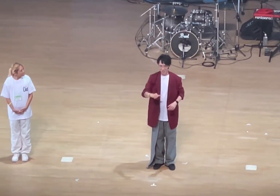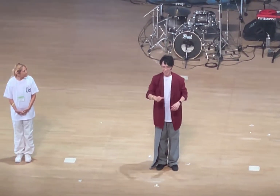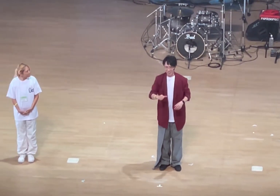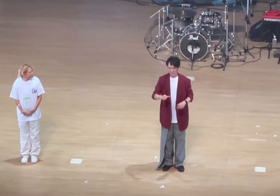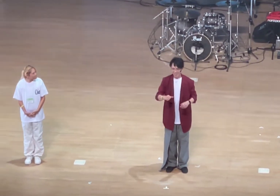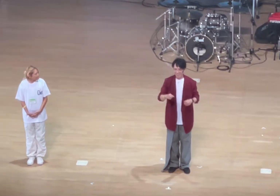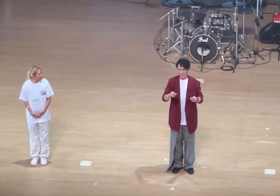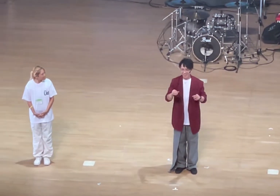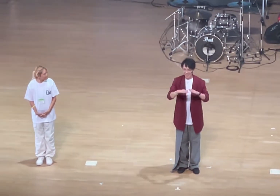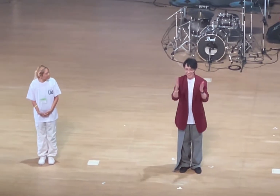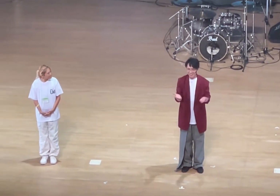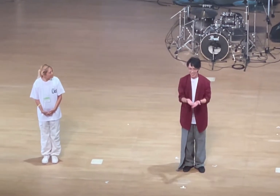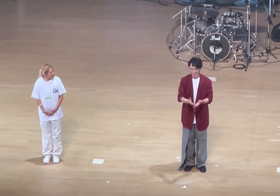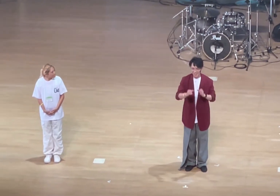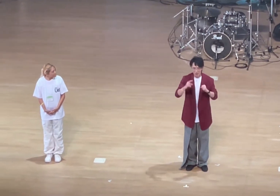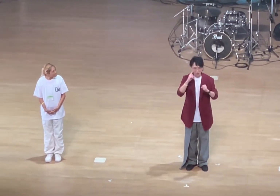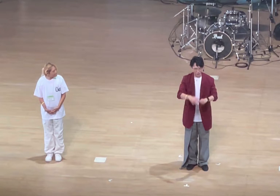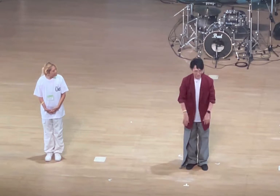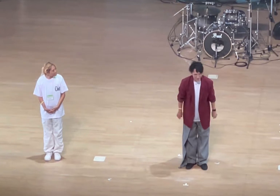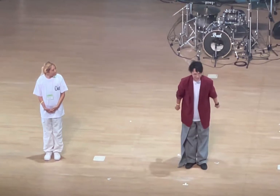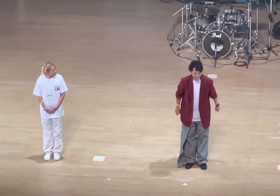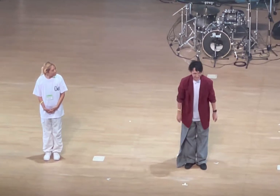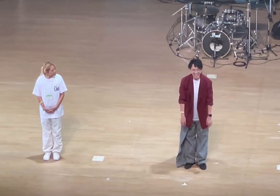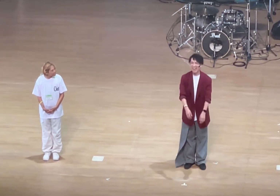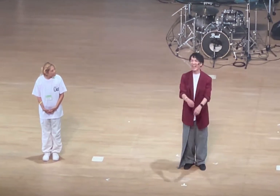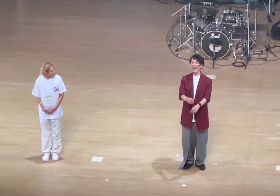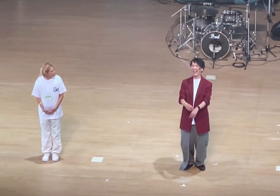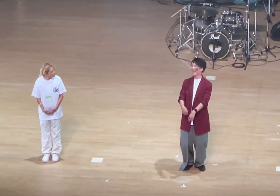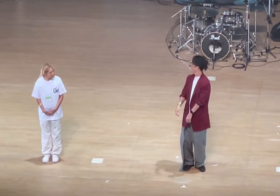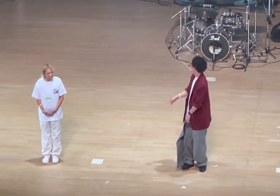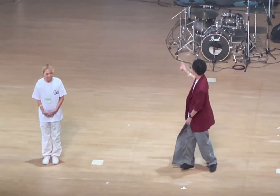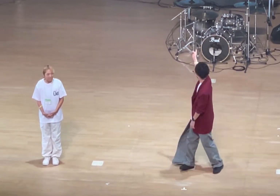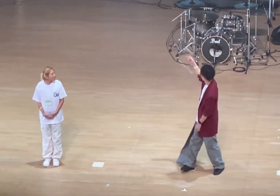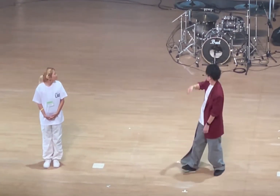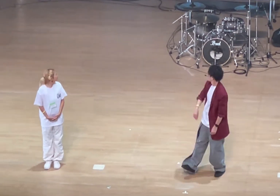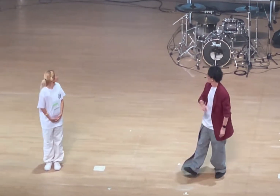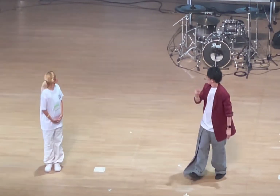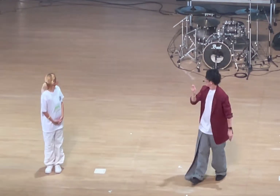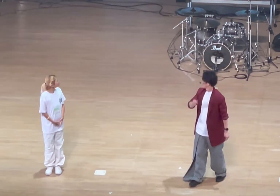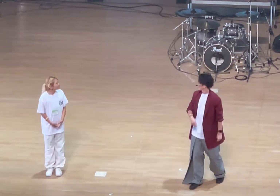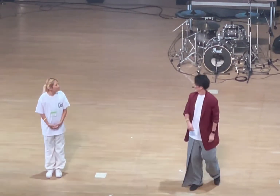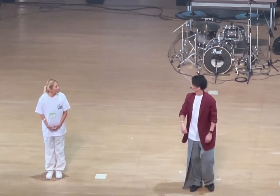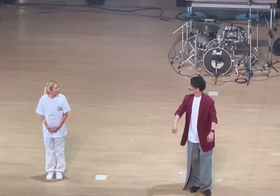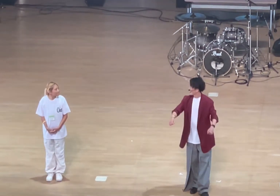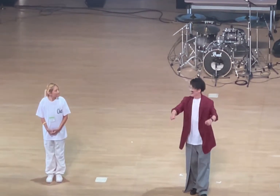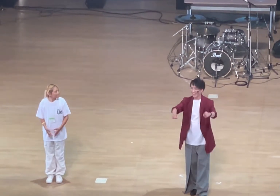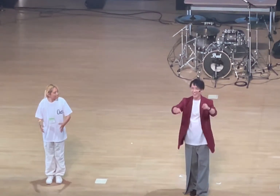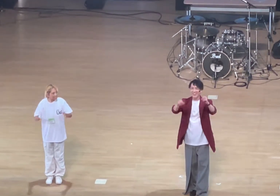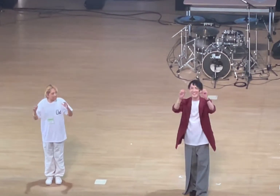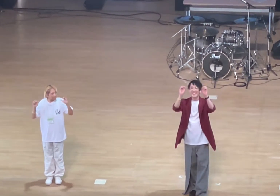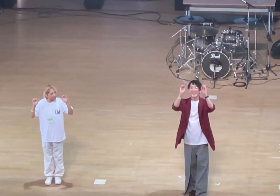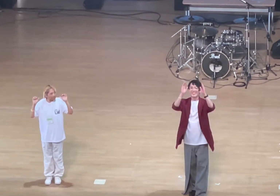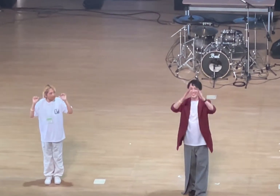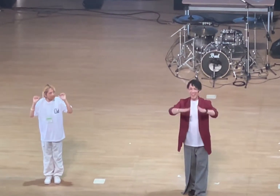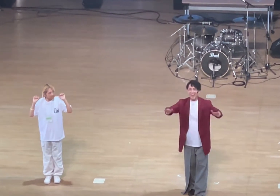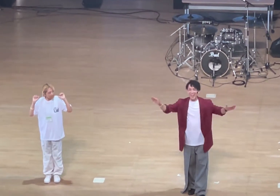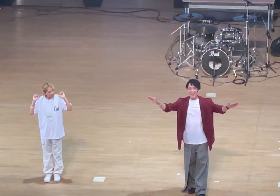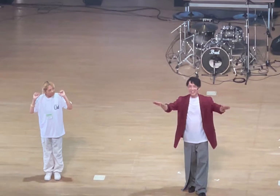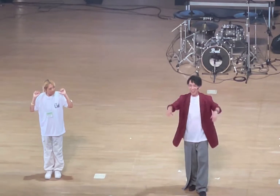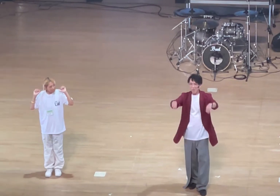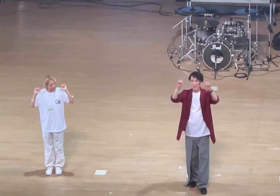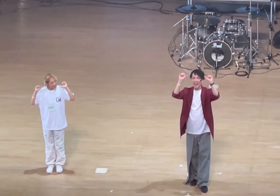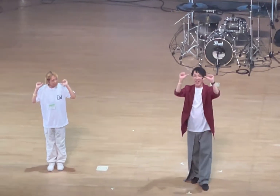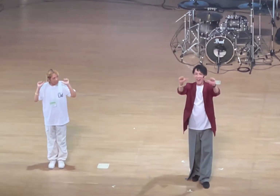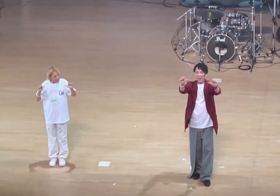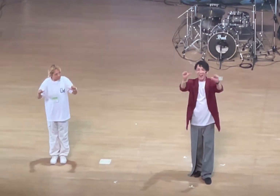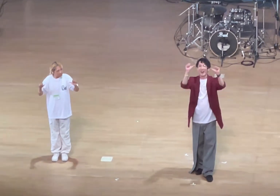50音、一気にやってみましょう。ははは、いくよ。いきましょう。せ